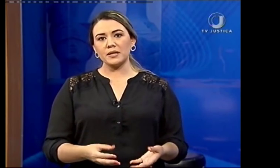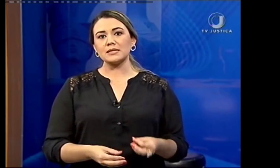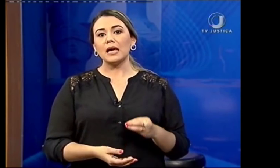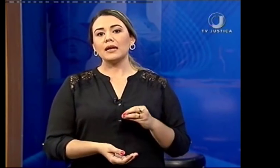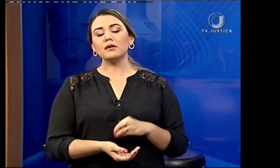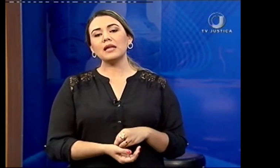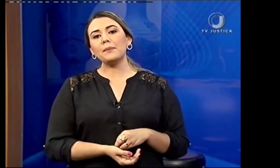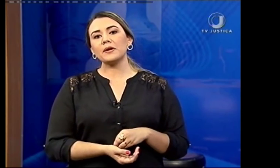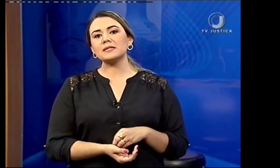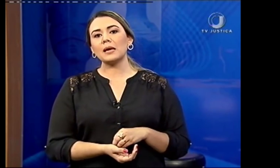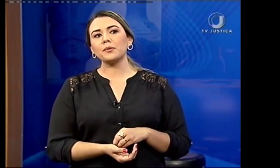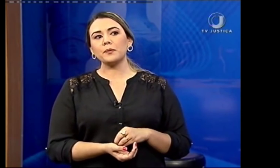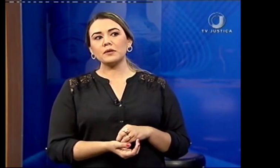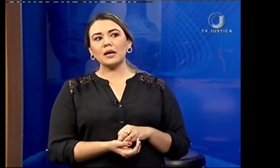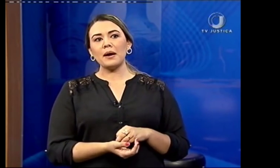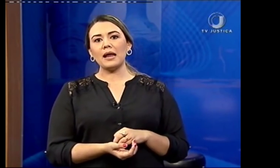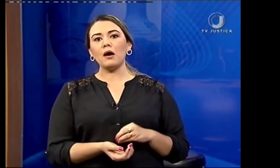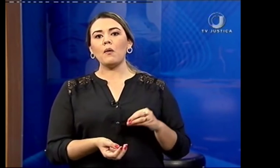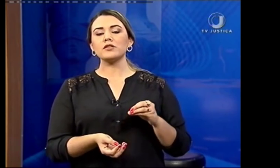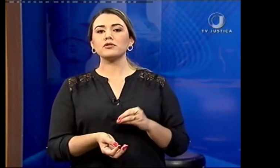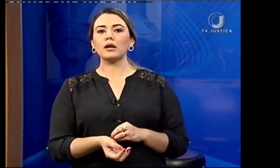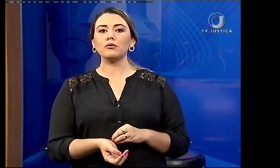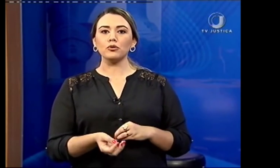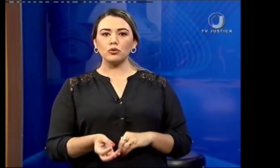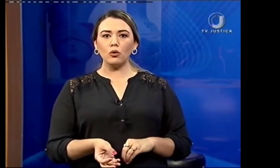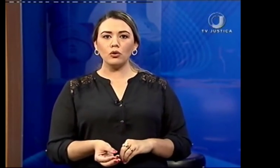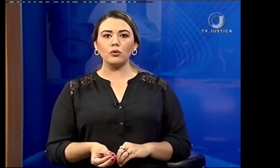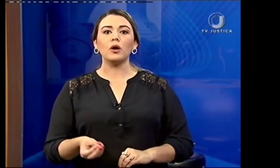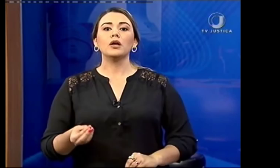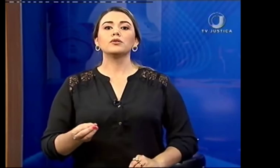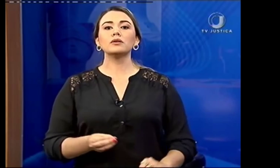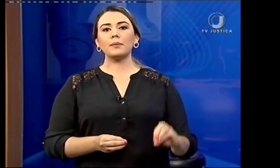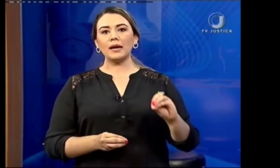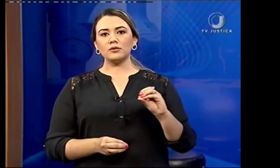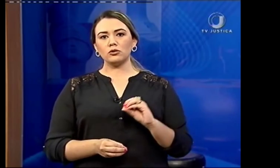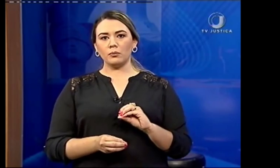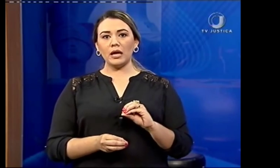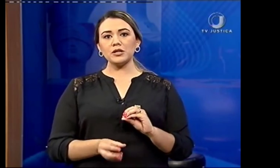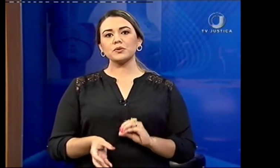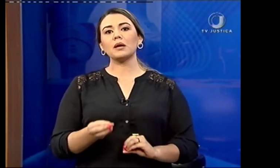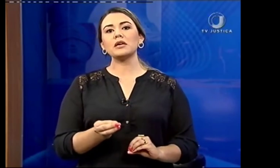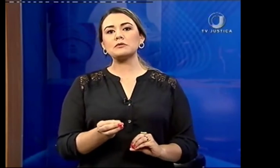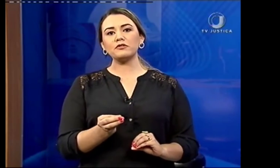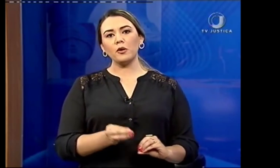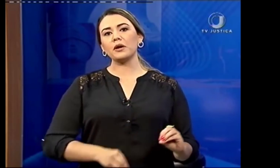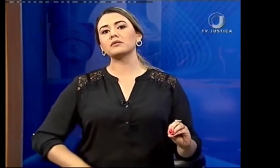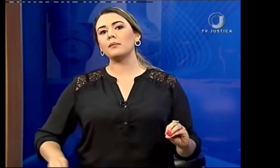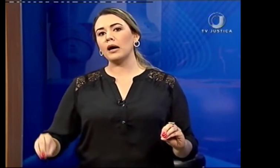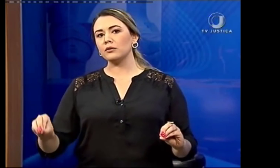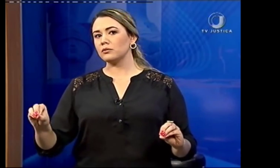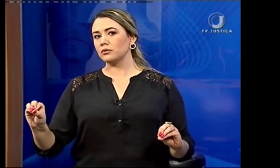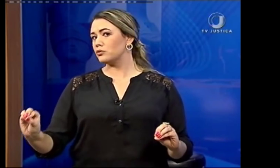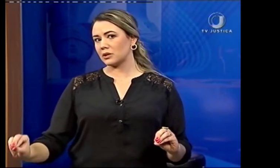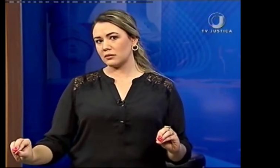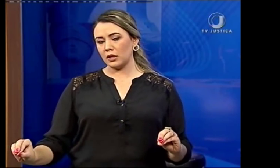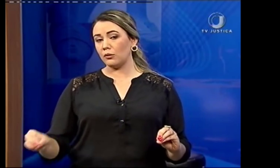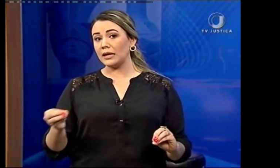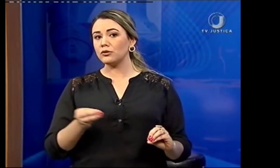próprias. Não dá, por exemplo, para eu trabalhar o adicional noturno do trabalhador doméstico da mesma forma que eu trabalho, que eu lido